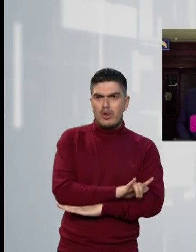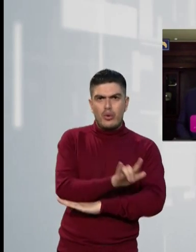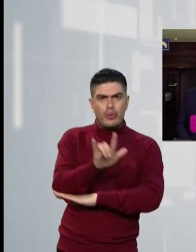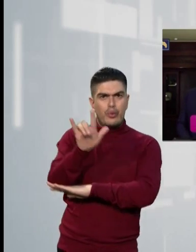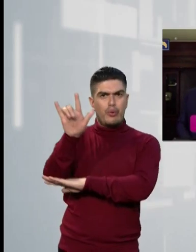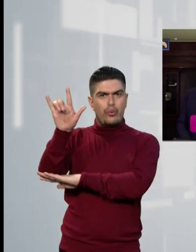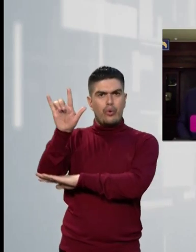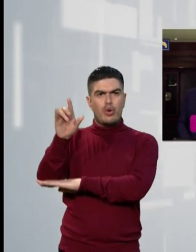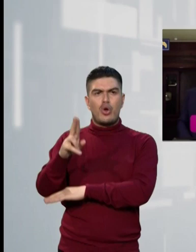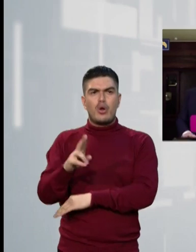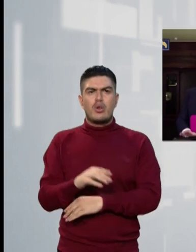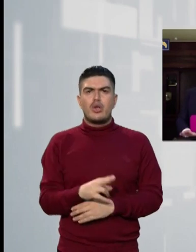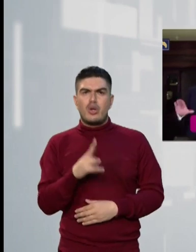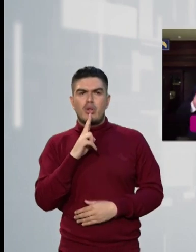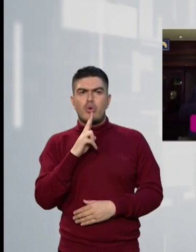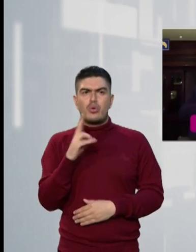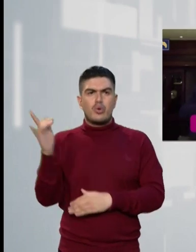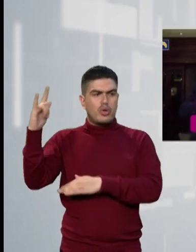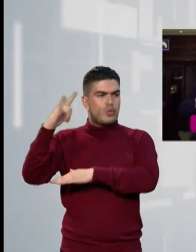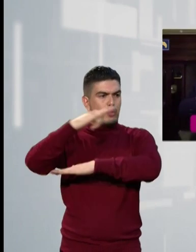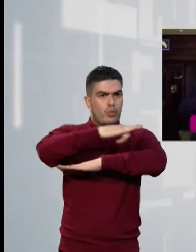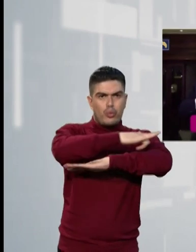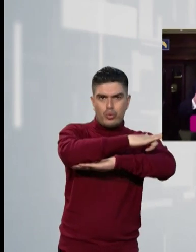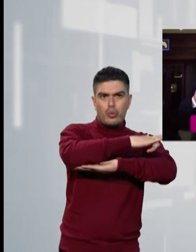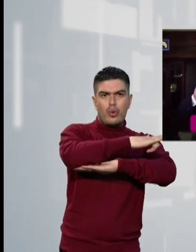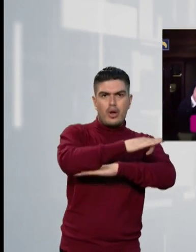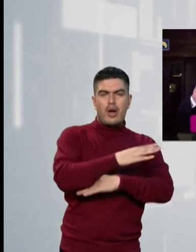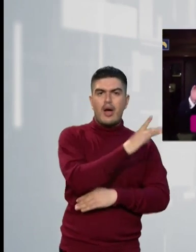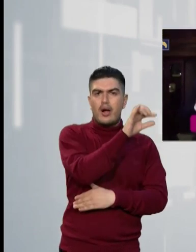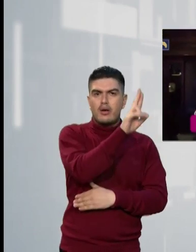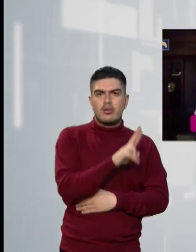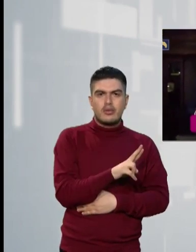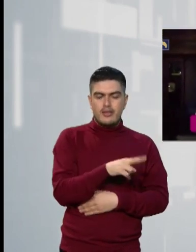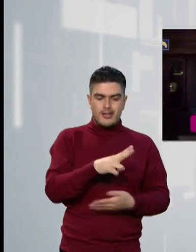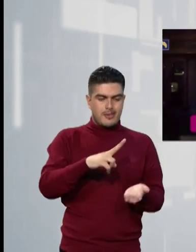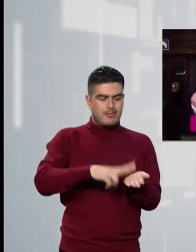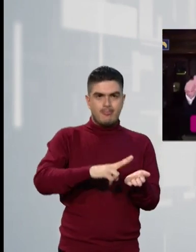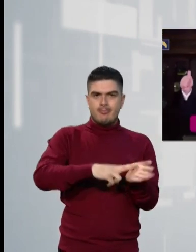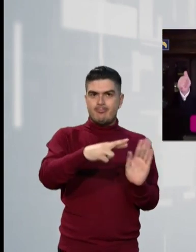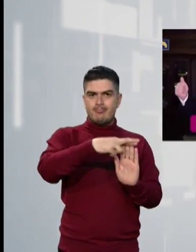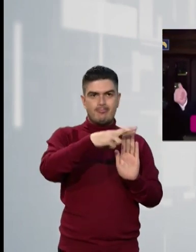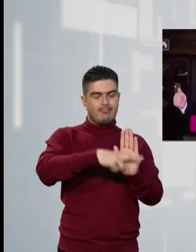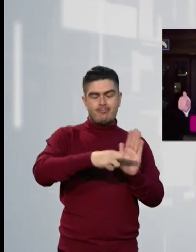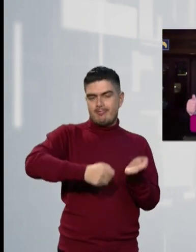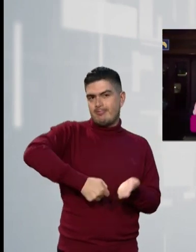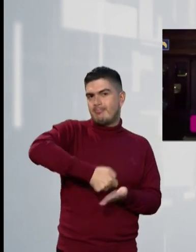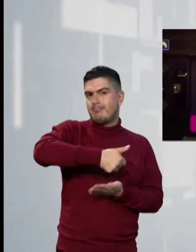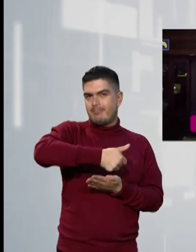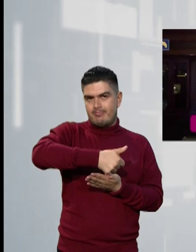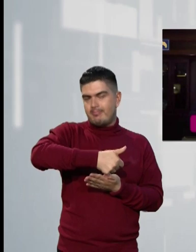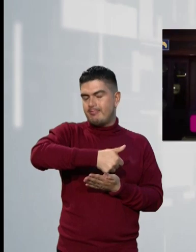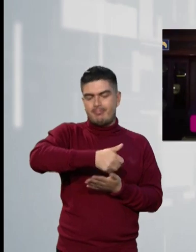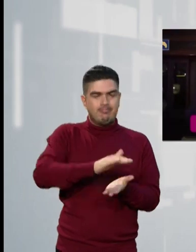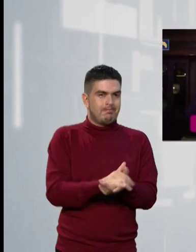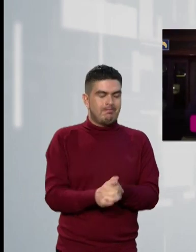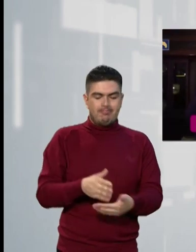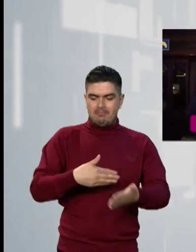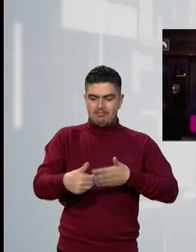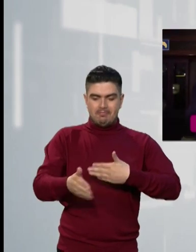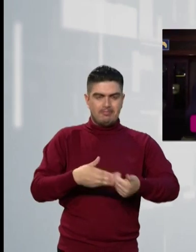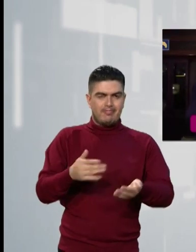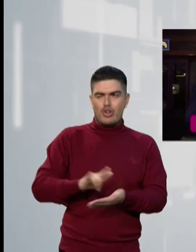costarricenses a Honduras ya no se ocupan visas sea viajero por avión